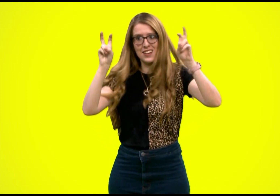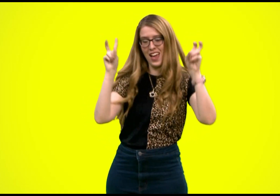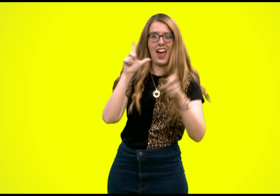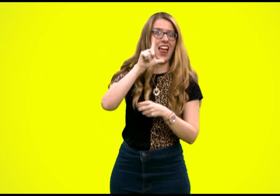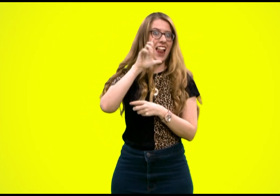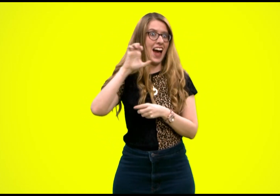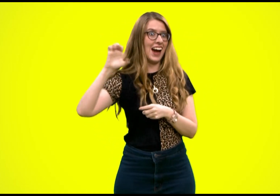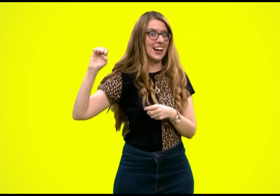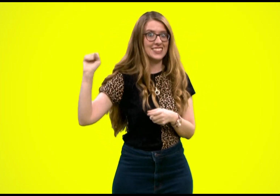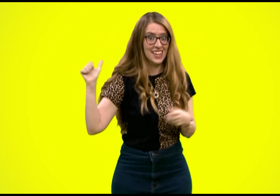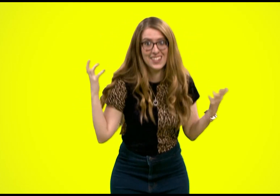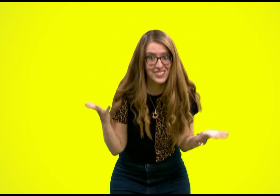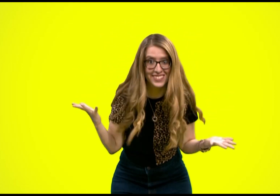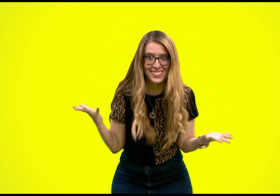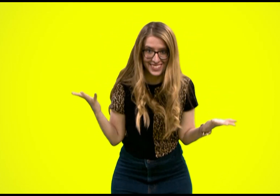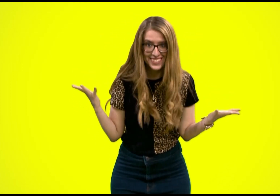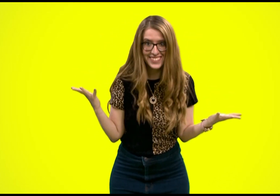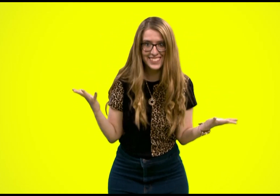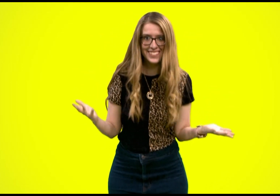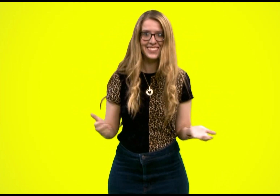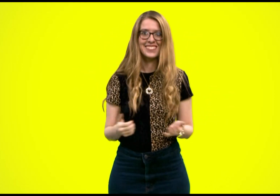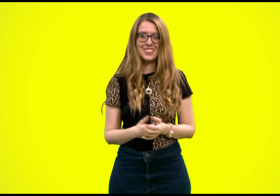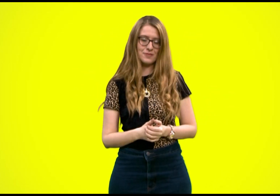endesa nuestro tema veamos